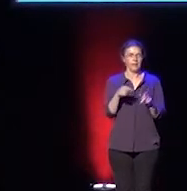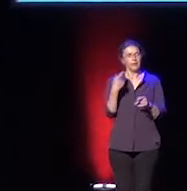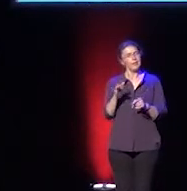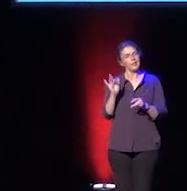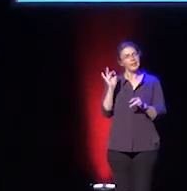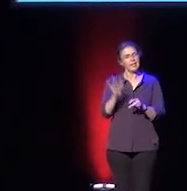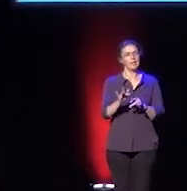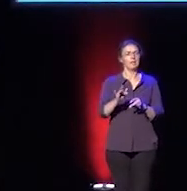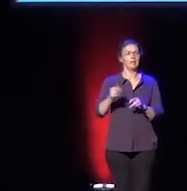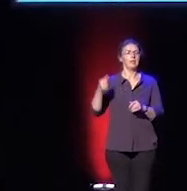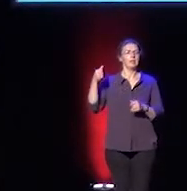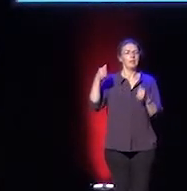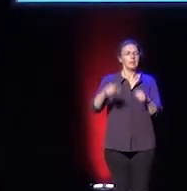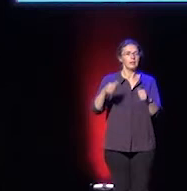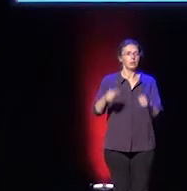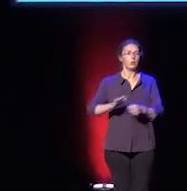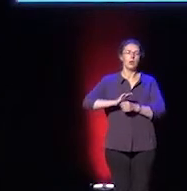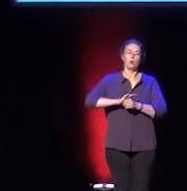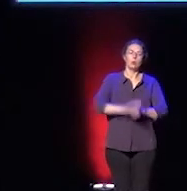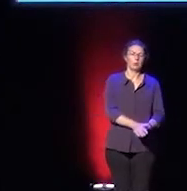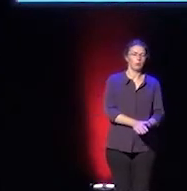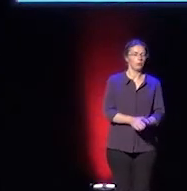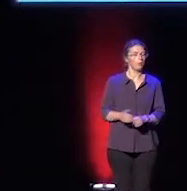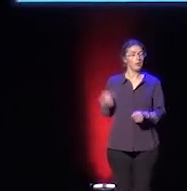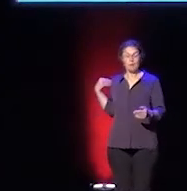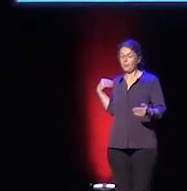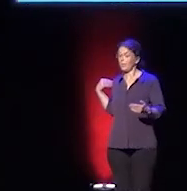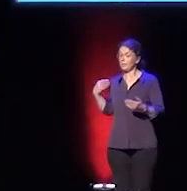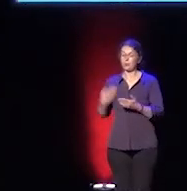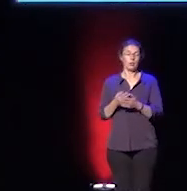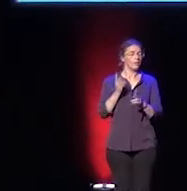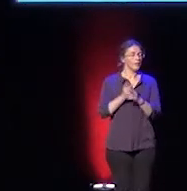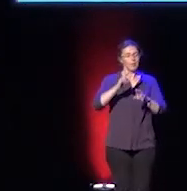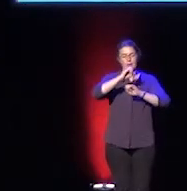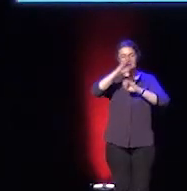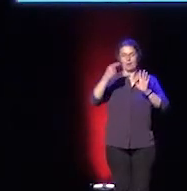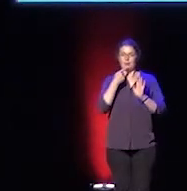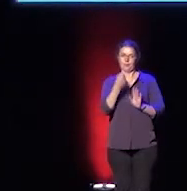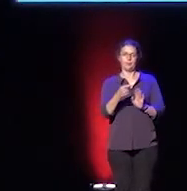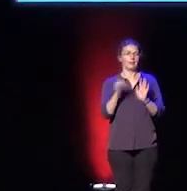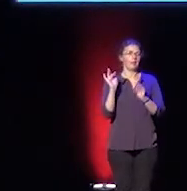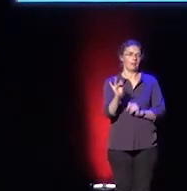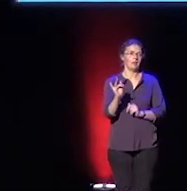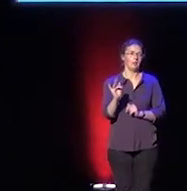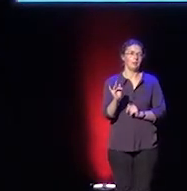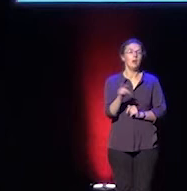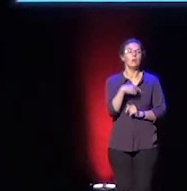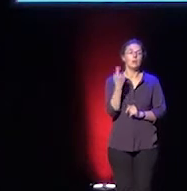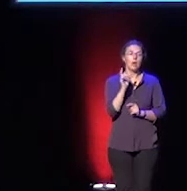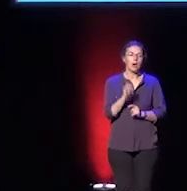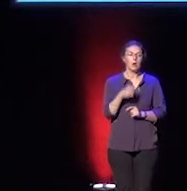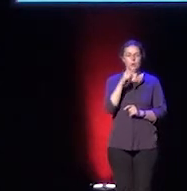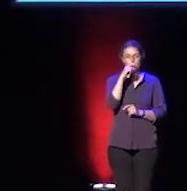und Unterdrückung uns über die ganze Geschichte bis heute ausgesprochen haben. Und wir sind auch stolz